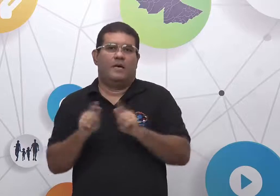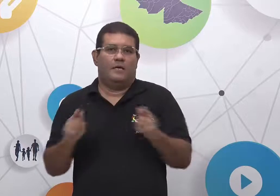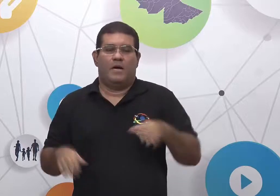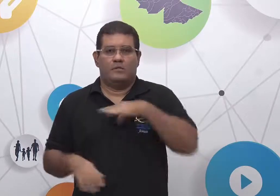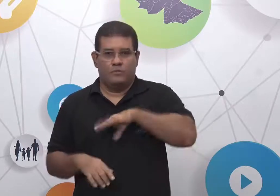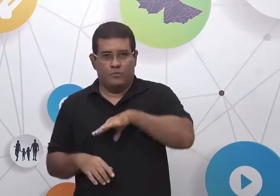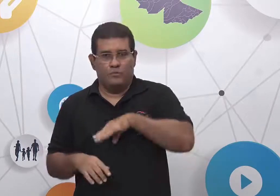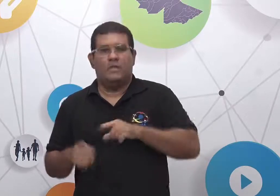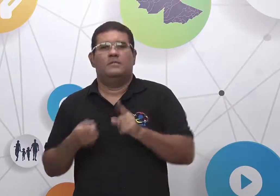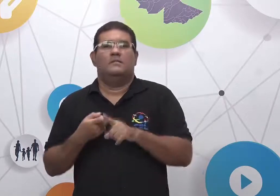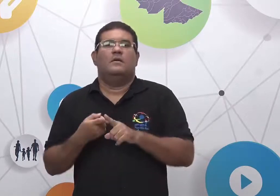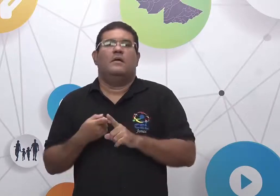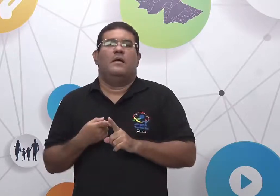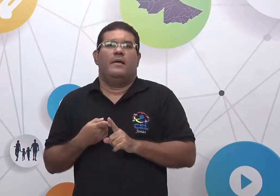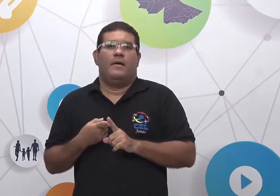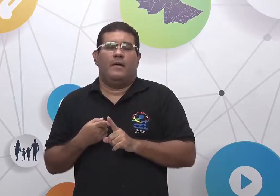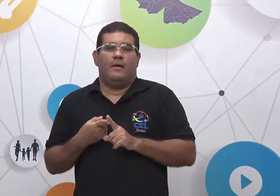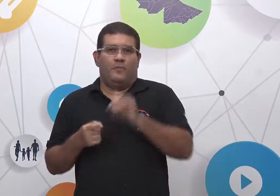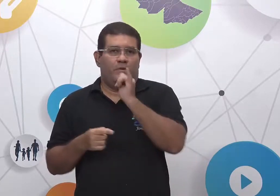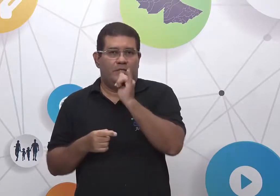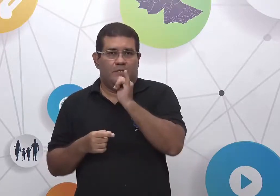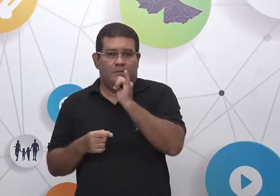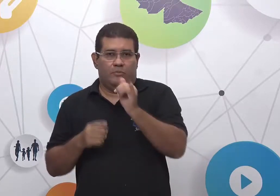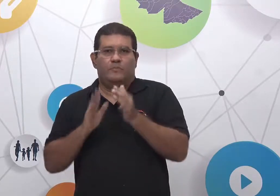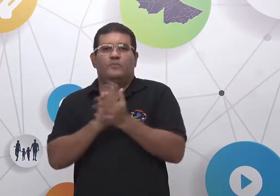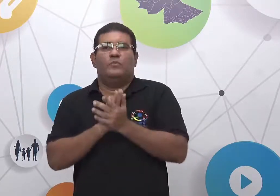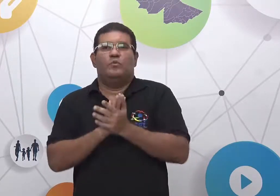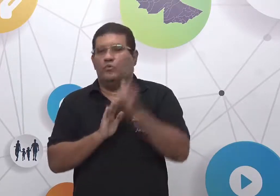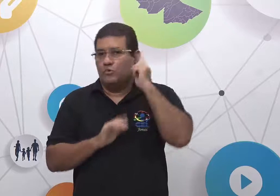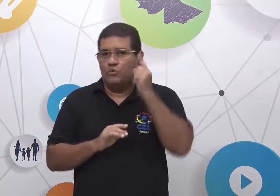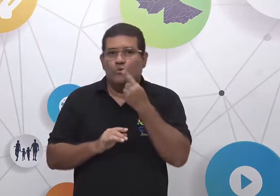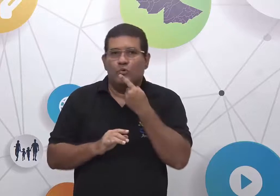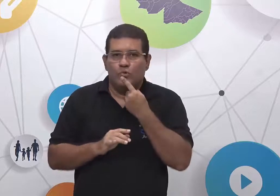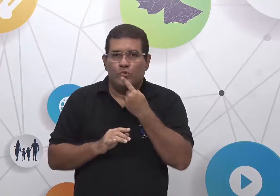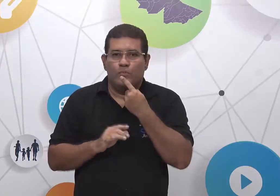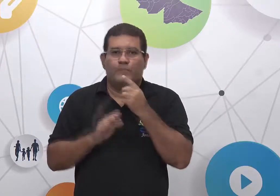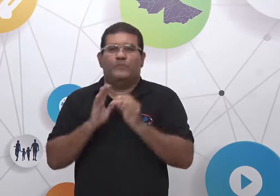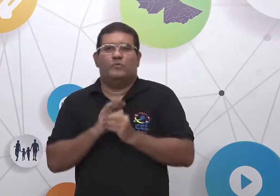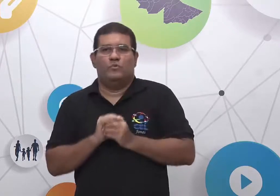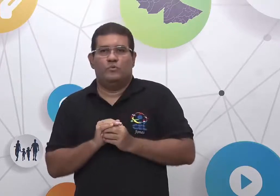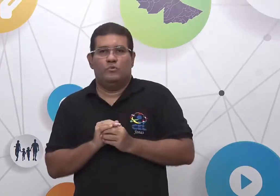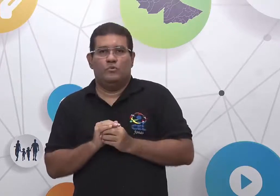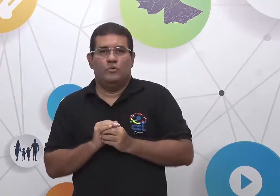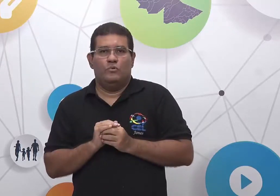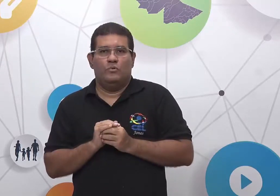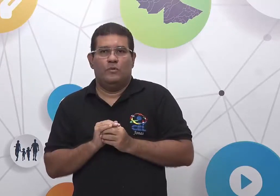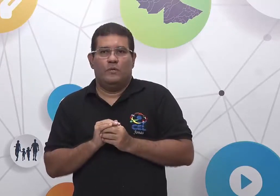da gramática do português é por exemplo o surdo o surdo